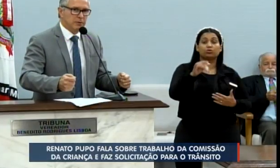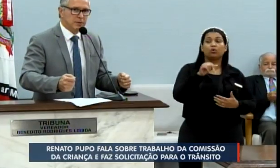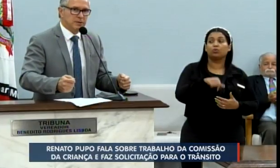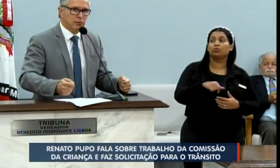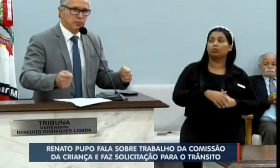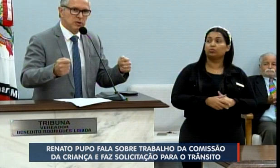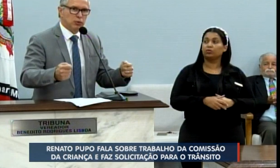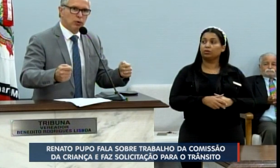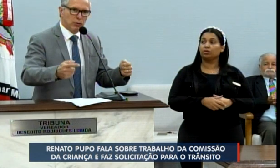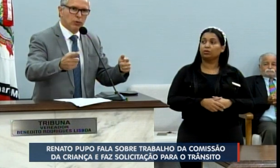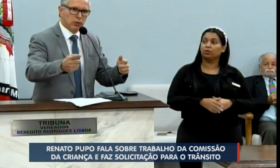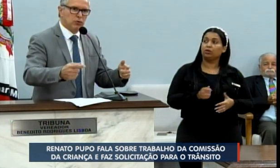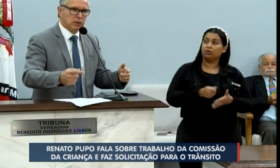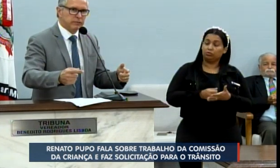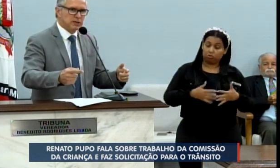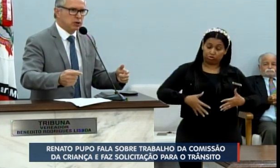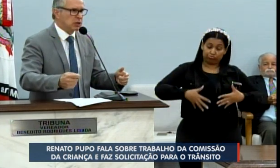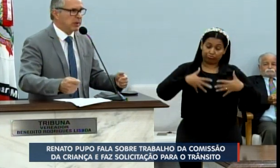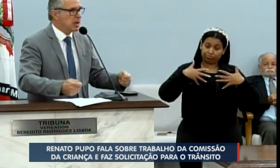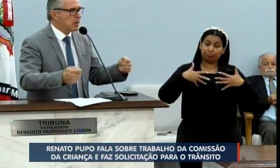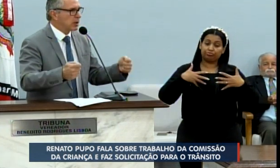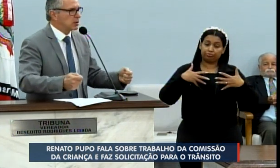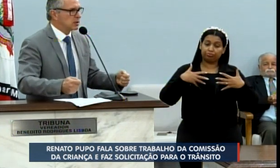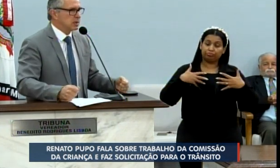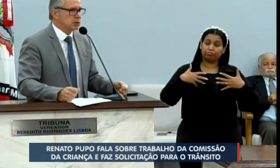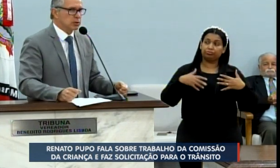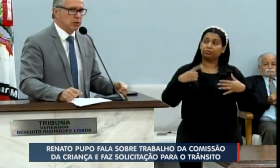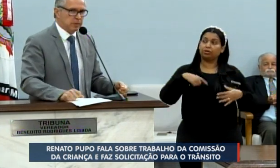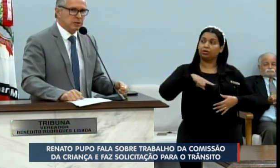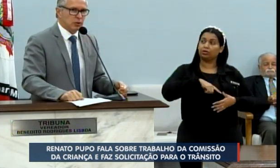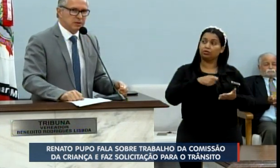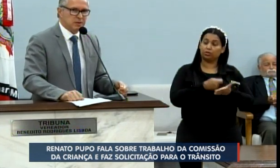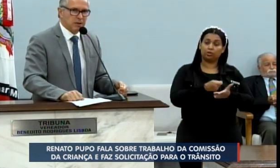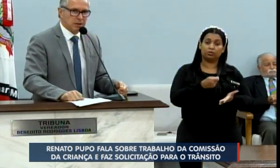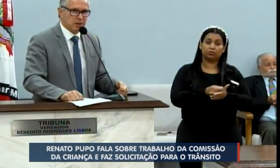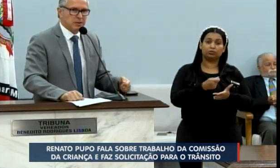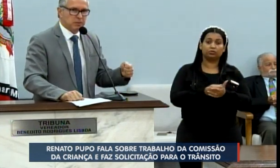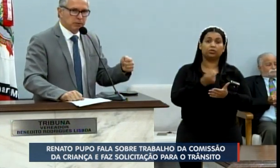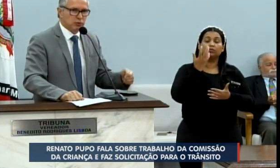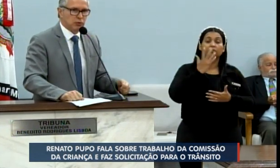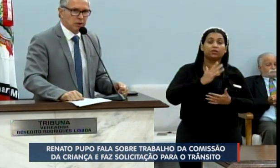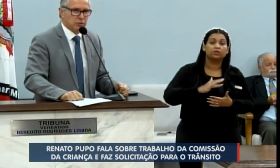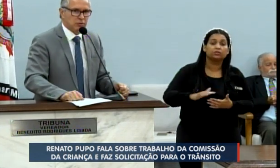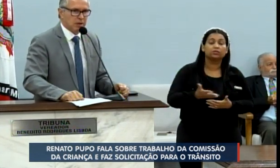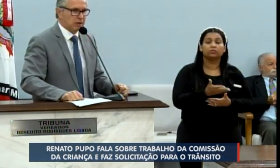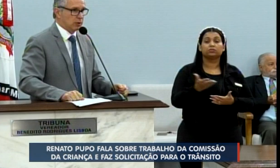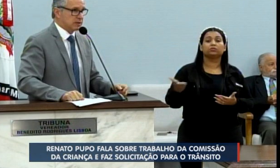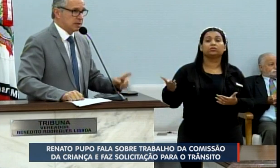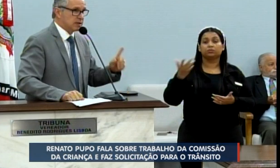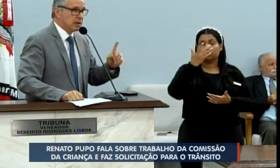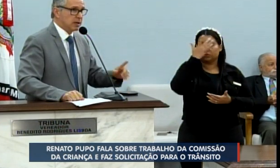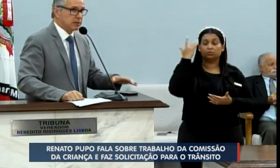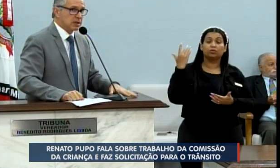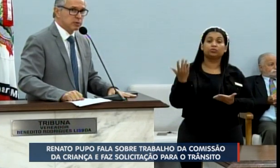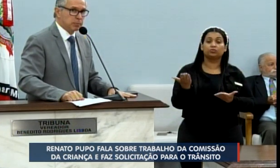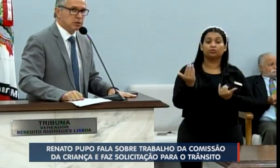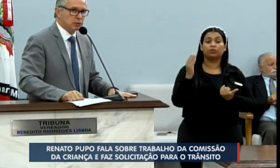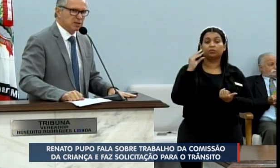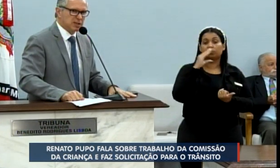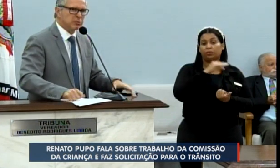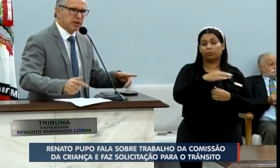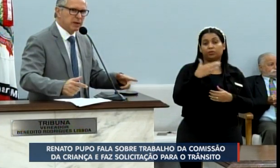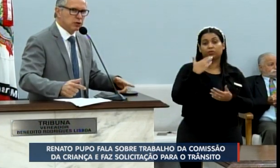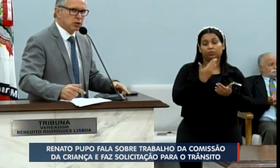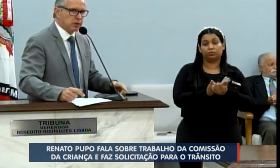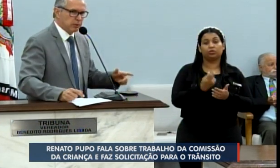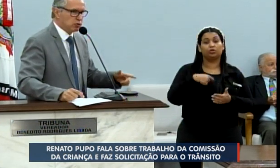sinto humilhado nessa luta. Me sinto orgulhoso, o senhor deve se sentir também, porque nós estamos lutando pelas nossas crianças, pelos nossos adolescentes. E não estamos pedindo,